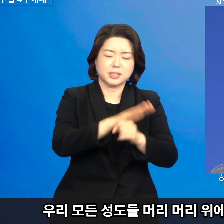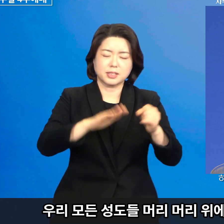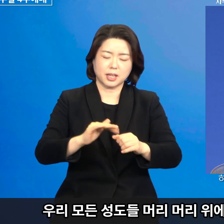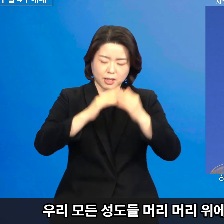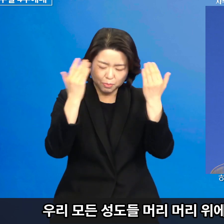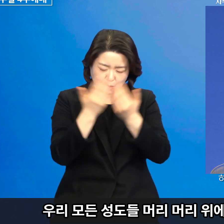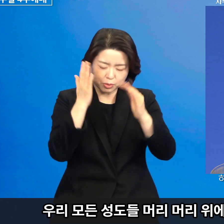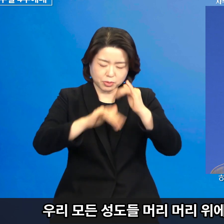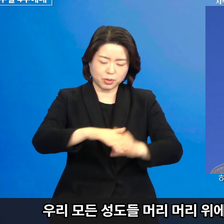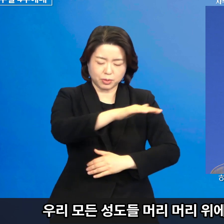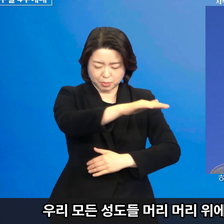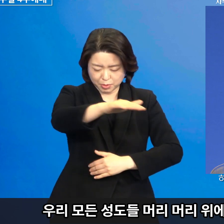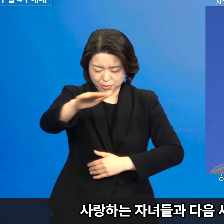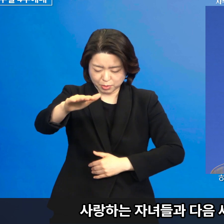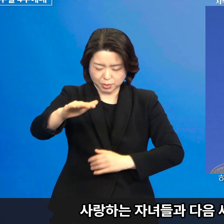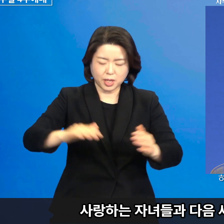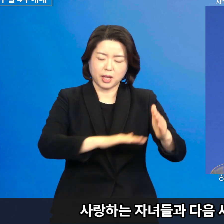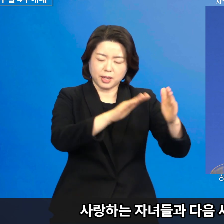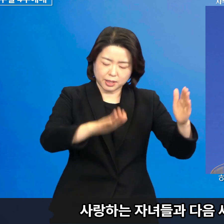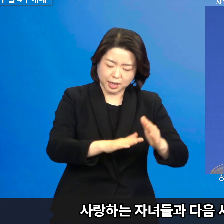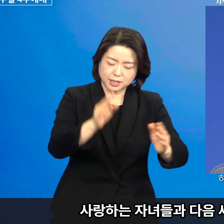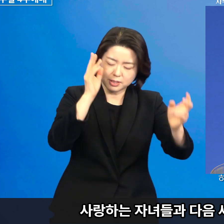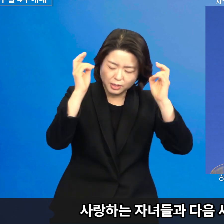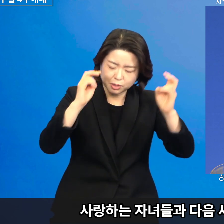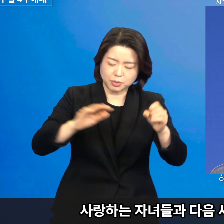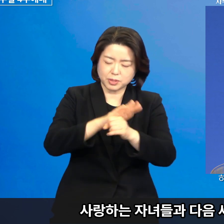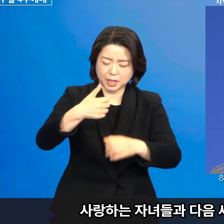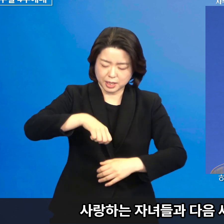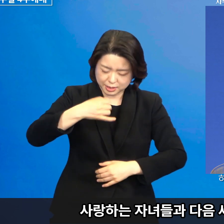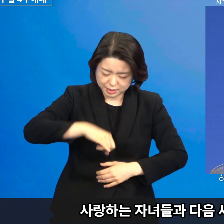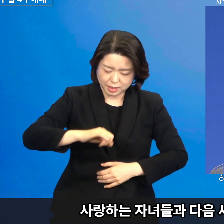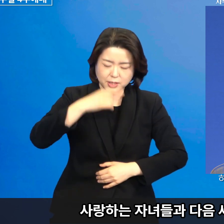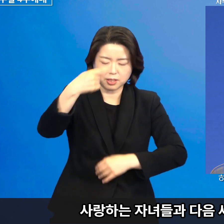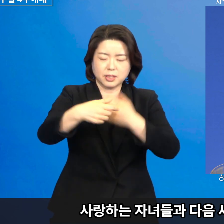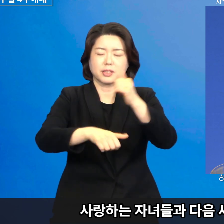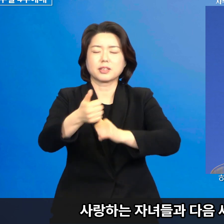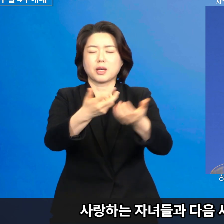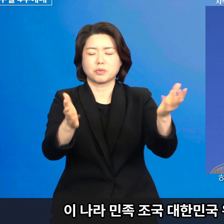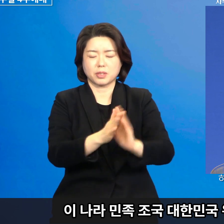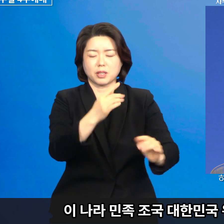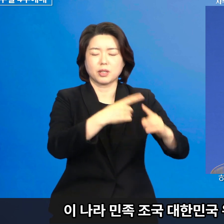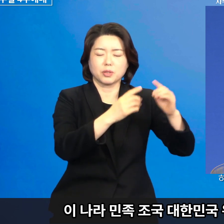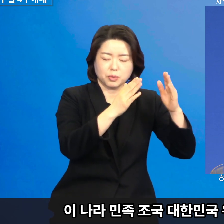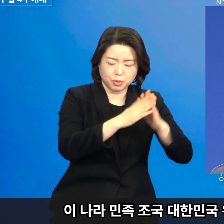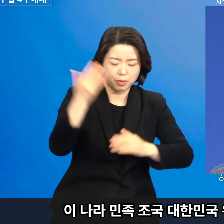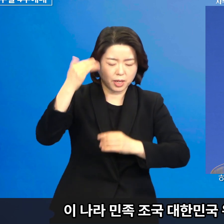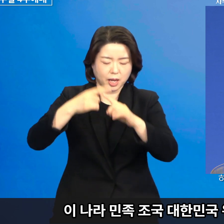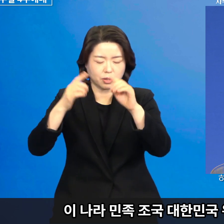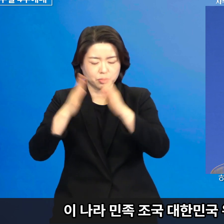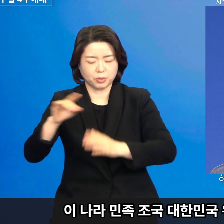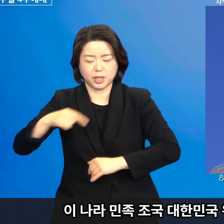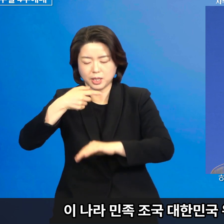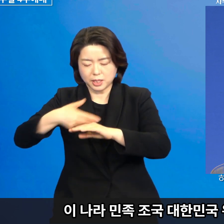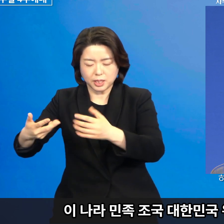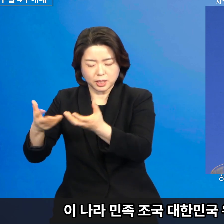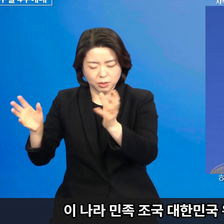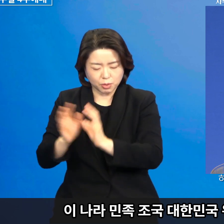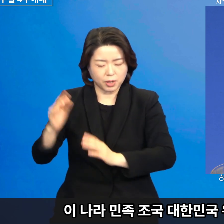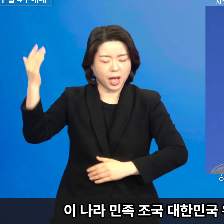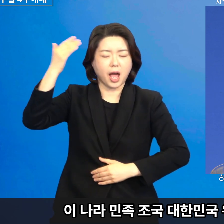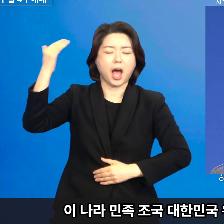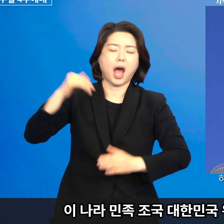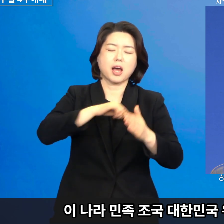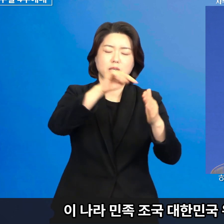위에 저들의 가정과 일터와 기업과 사랑하는 자녀들과 다음 세대와 교회와 한국교회, 이 나라, 민족, 조국